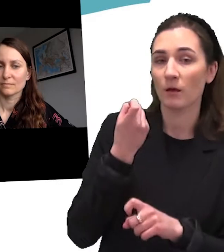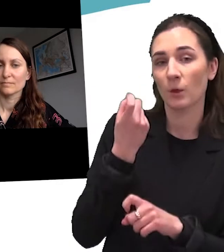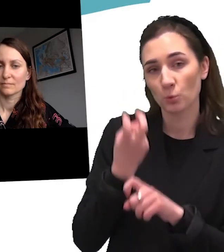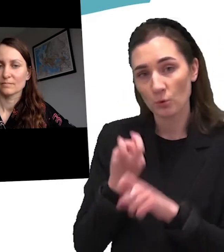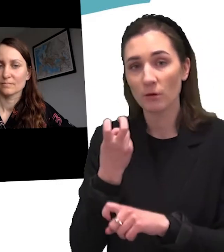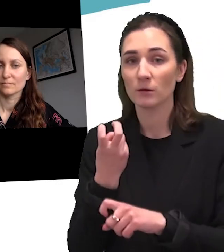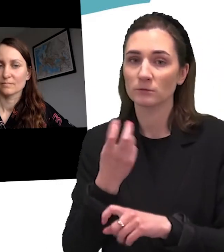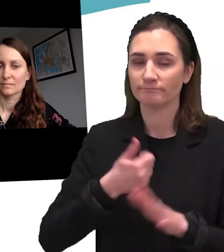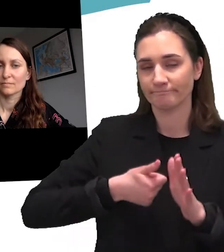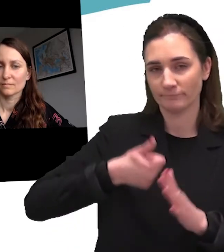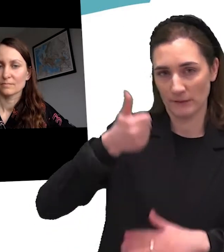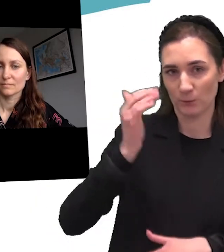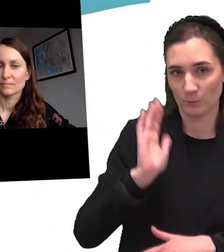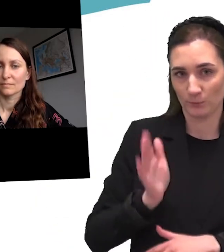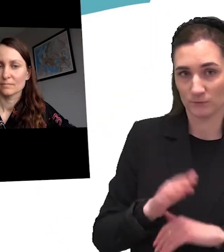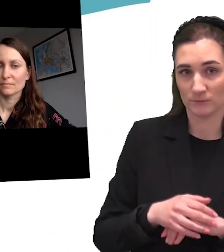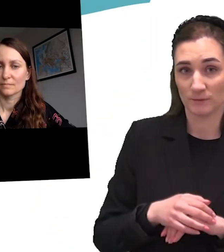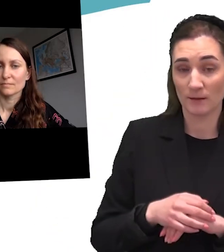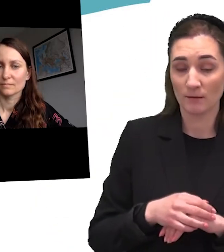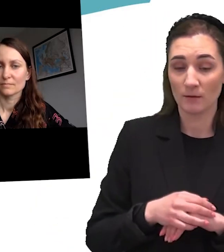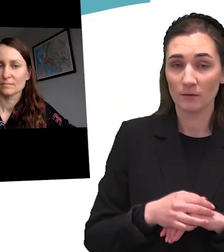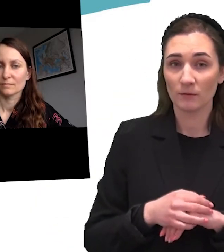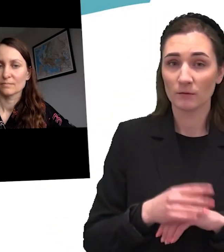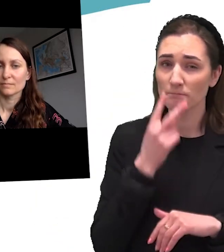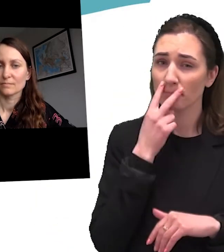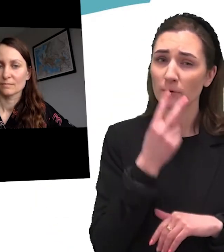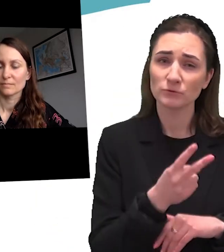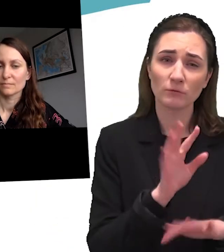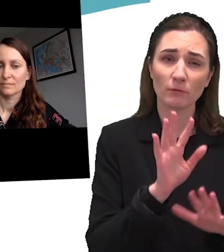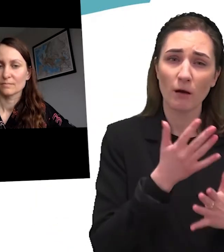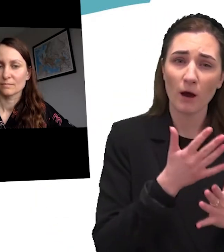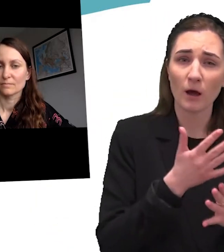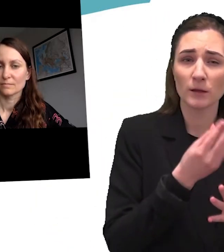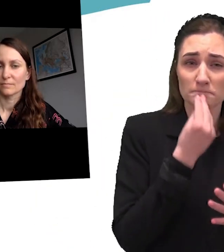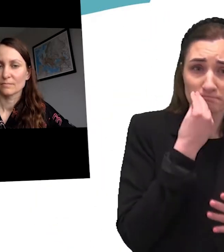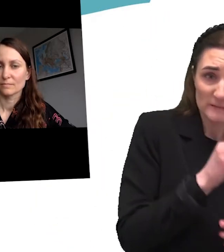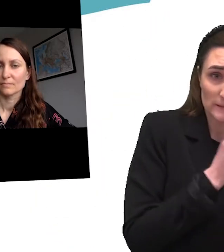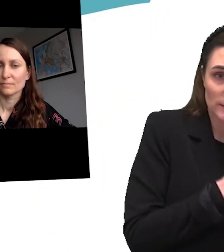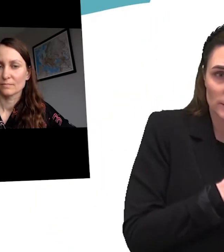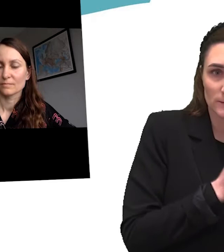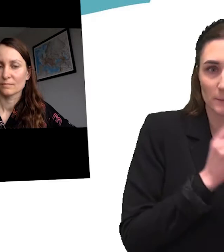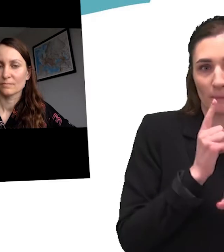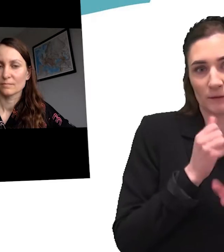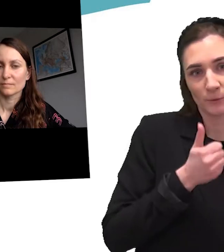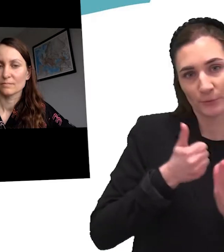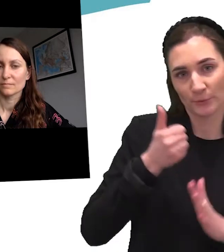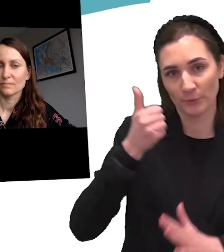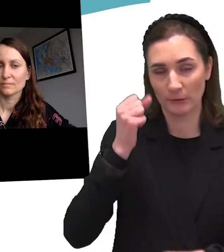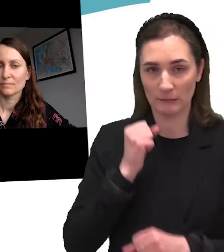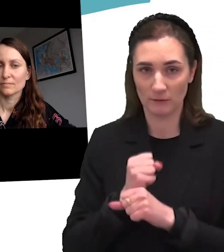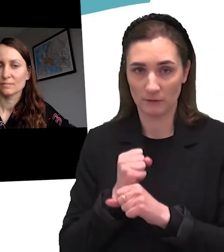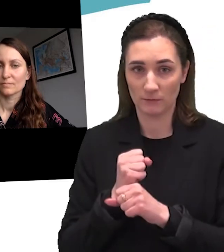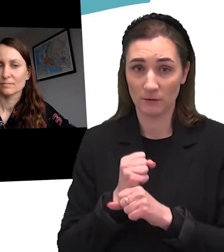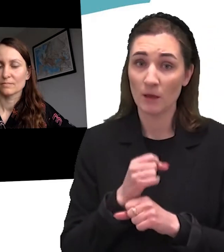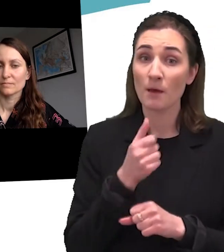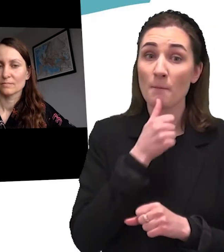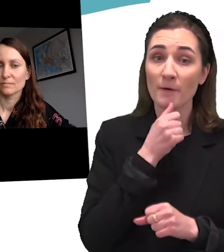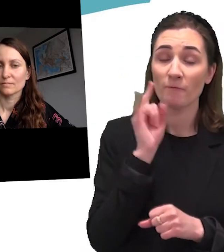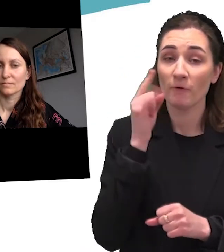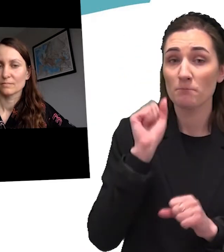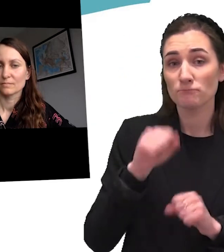1-2, tai jau tikrai bus daug geriau. Tai tiesiog žiūrėti ne ką tobulai daryti, o ką geriau. Ir, pavyzdžiui, pats vaikas